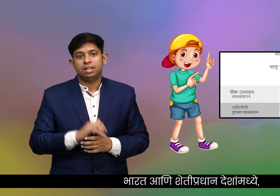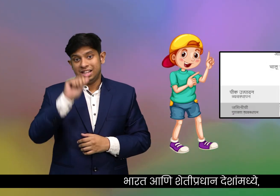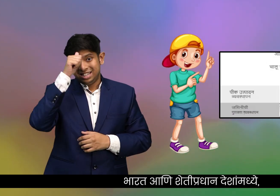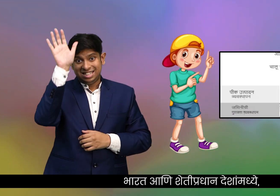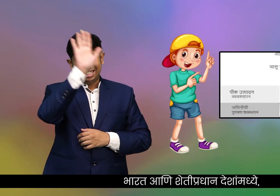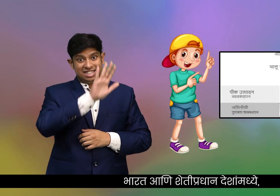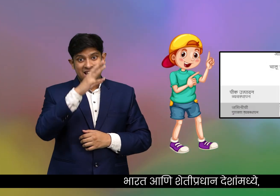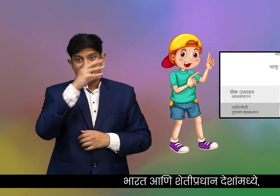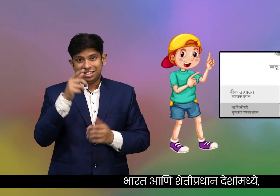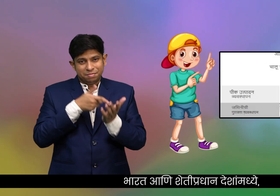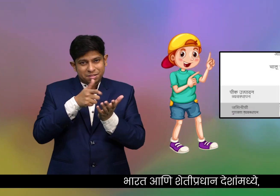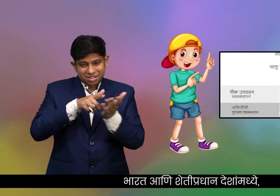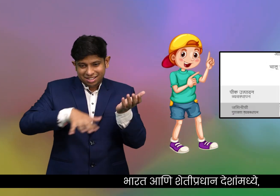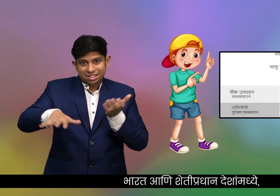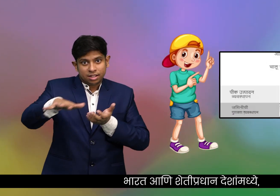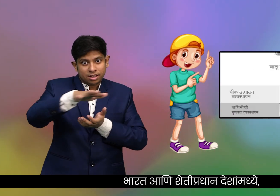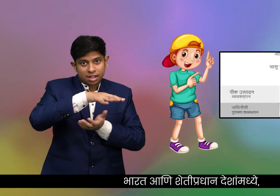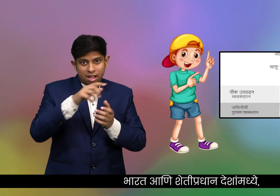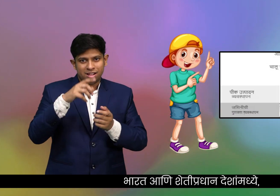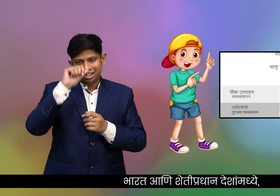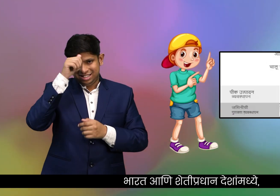भारत आणि शेतीप्रधान देशांमध्ये